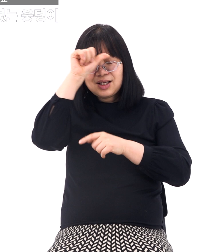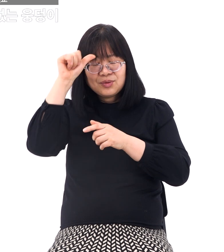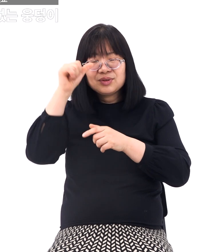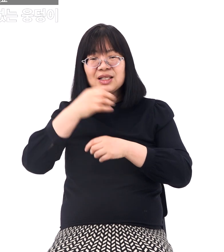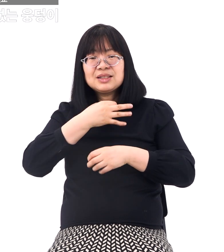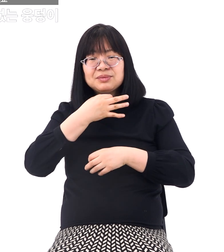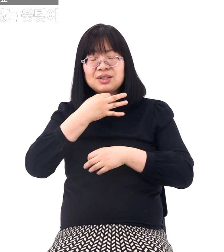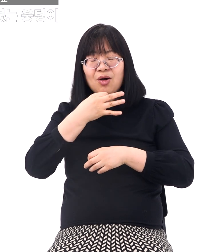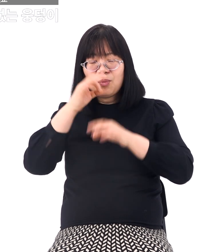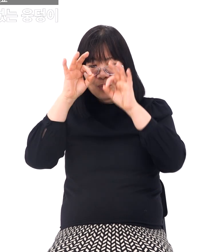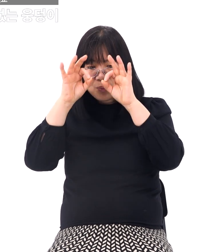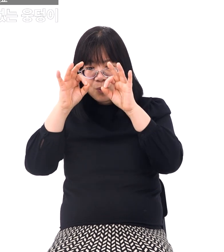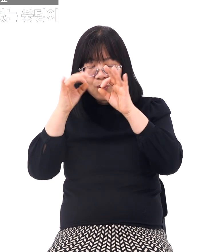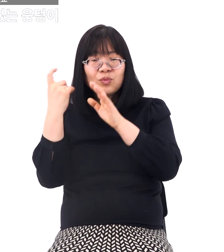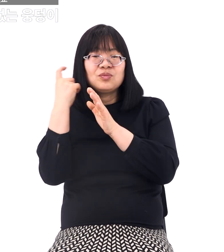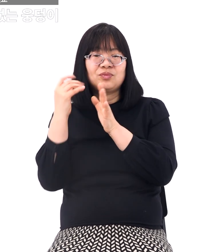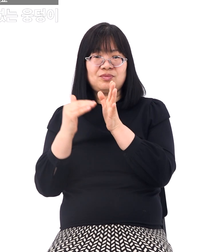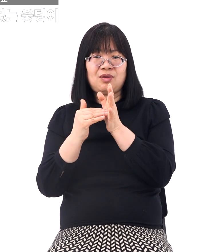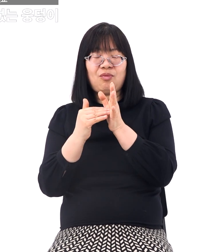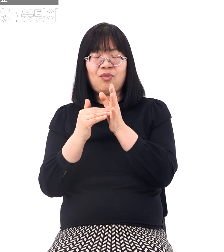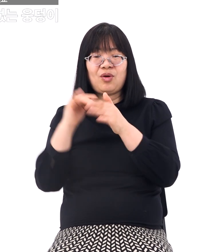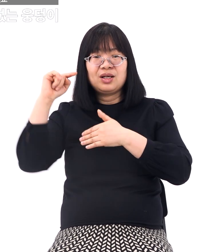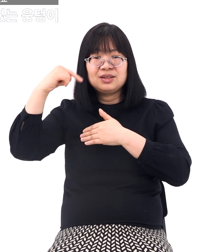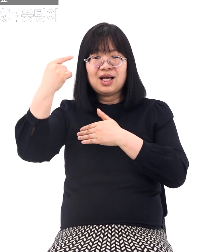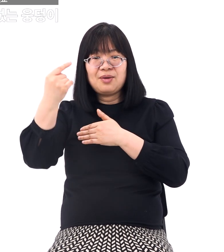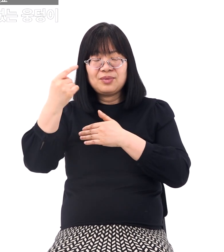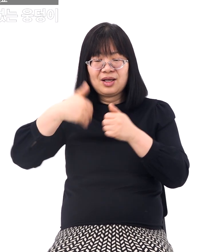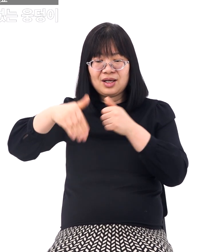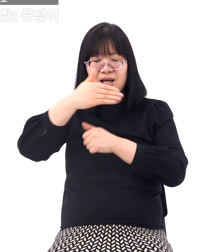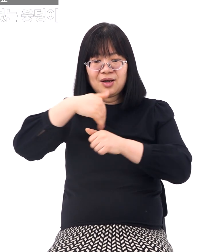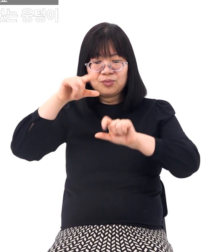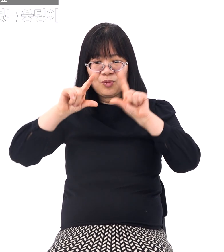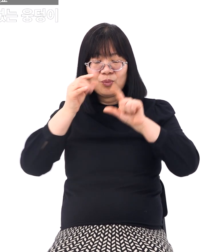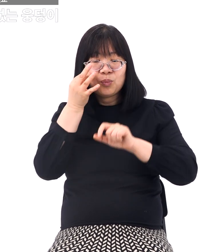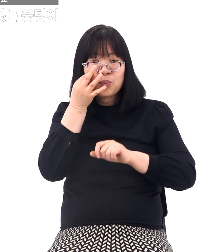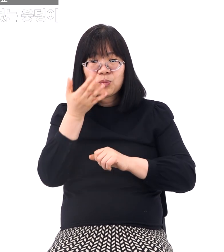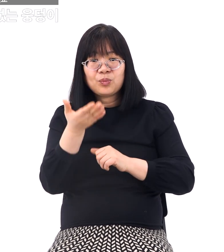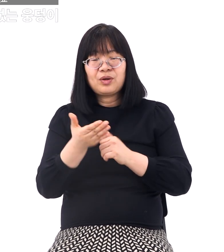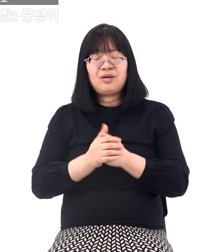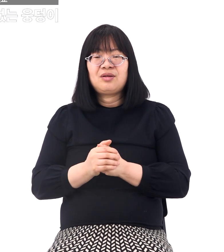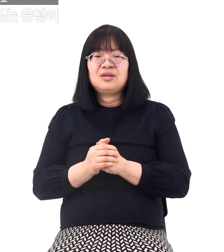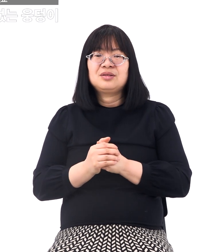들은 소리예요. 근데 그 다음에 광경을 하나 보여주는데